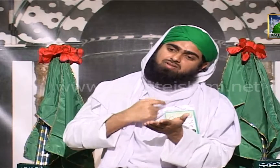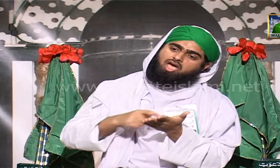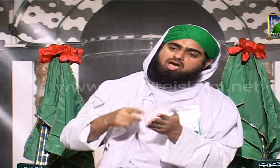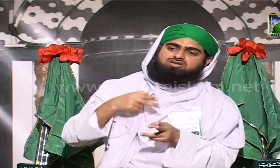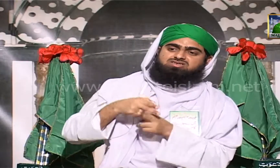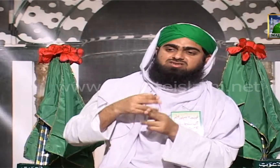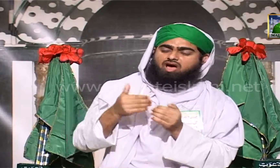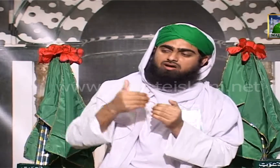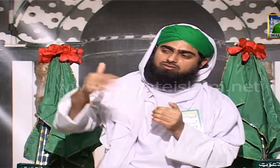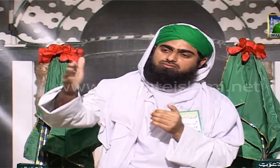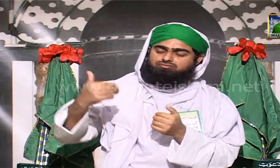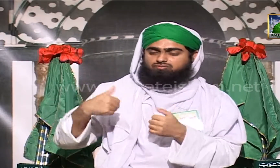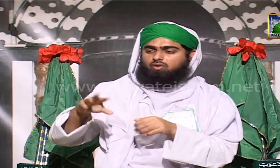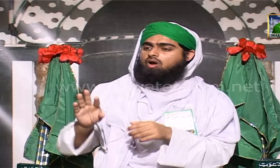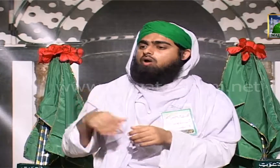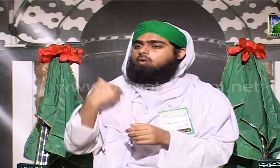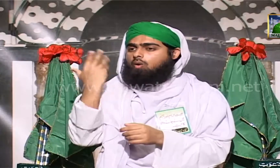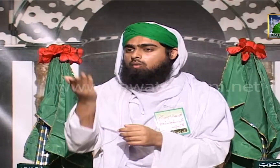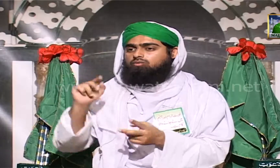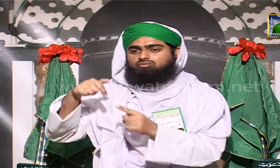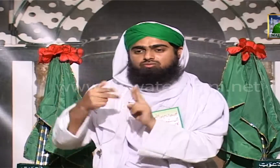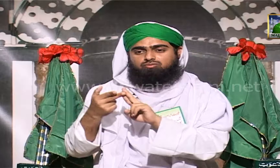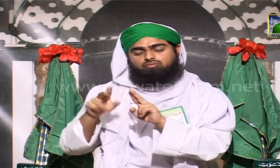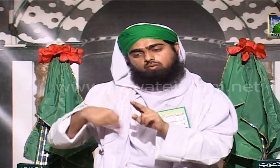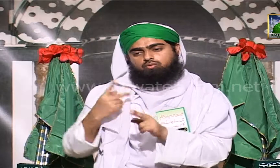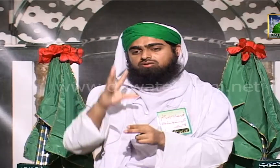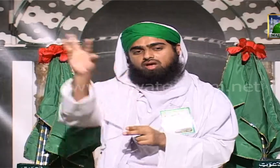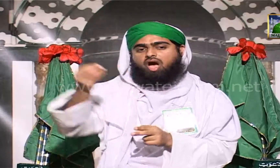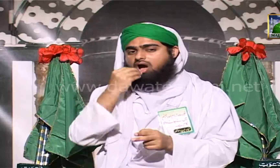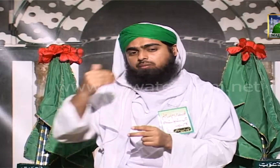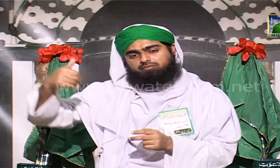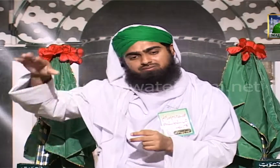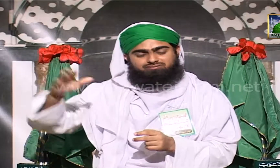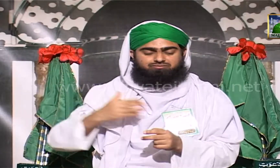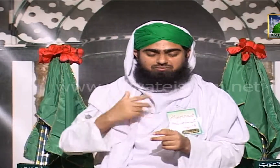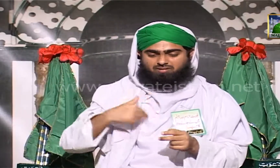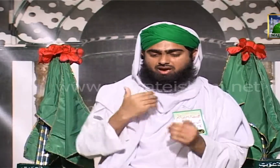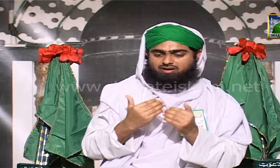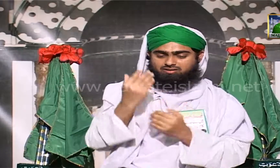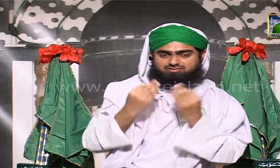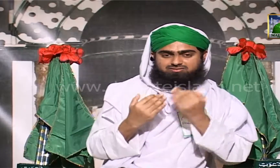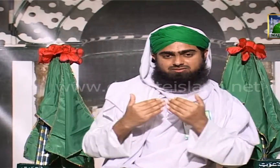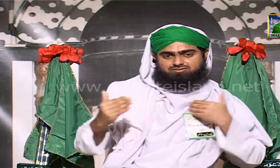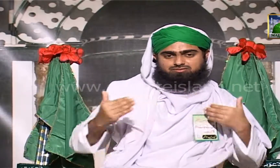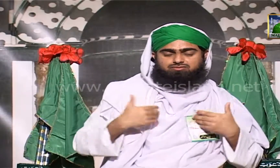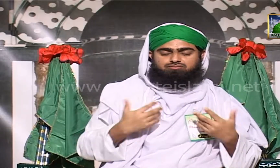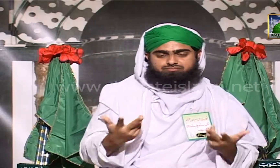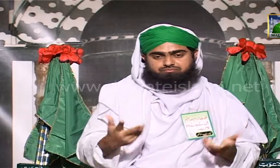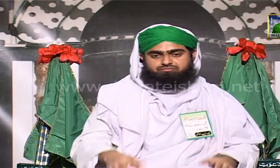کہ میں کھا جاؤں گا تو میرا اور کوئی بھائی رہ جائے گا، تو اس لیے میں قصدن نہیں کھاتا تھا کہ یہ لوگ کھا لیا کریں، یعنی اس سال میں بھی